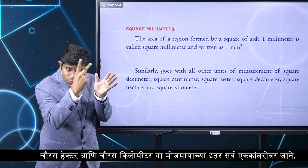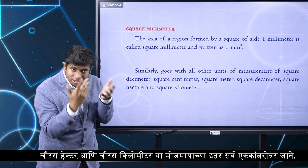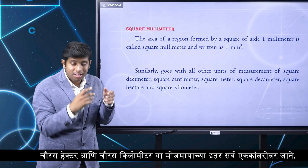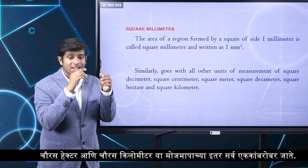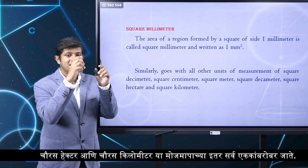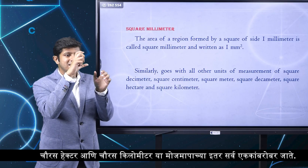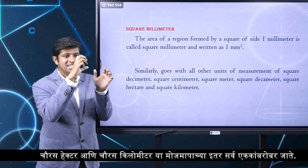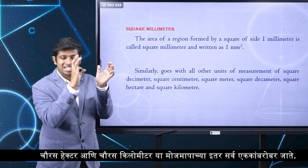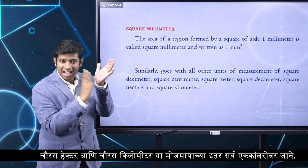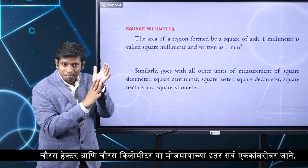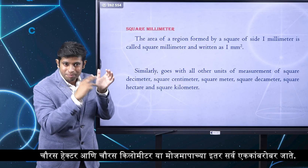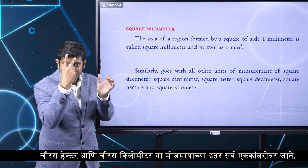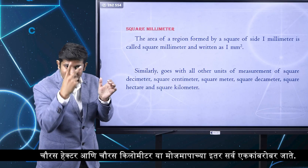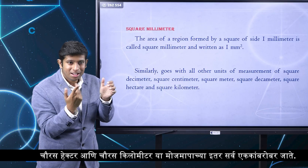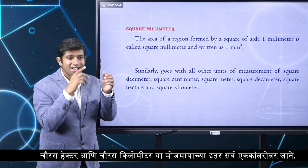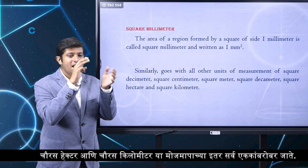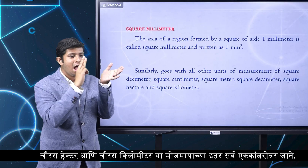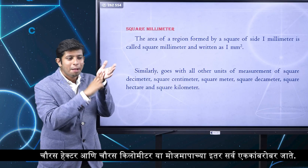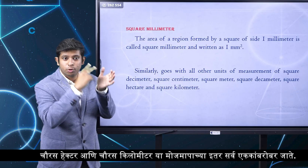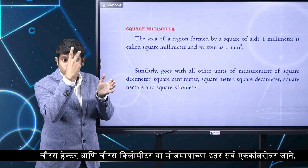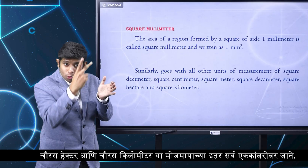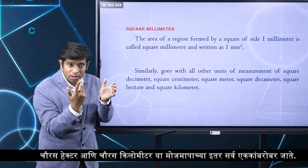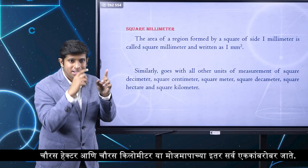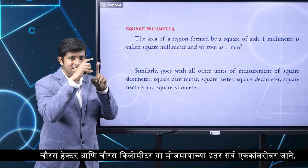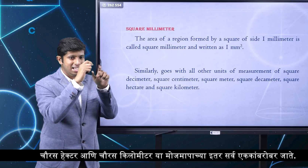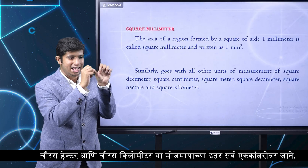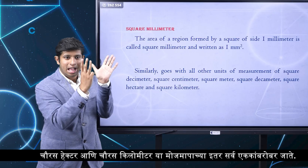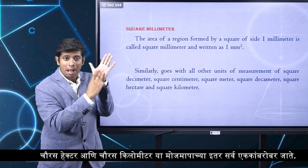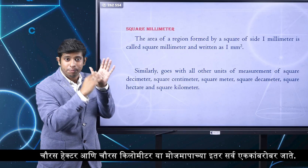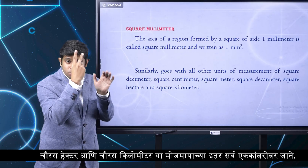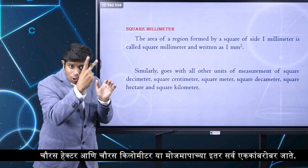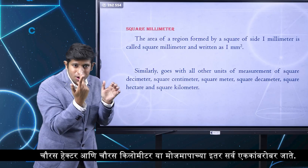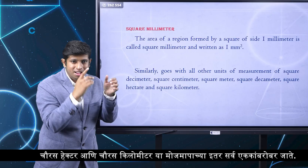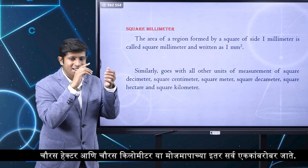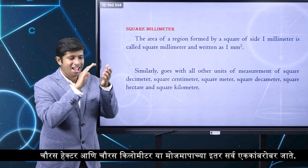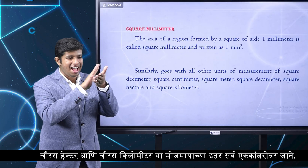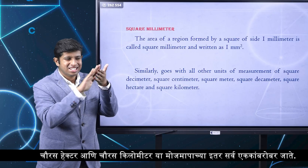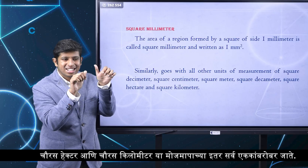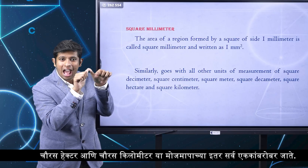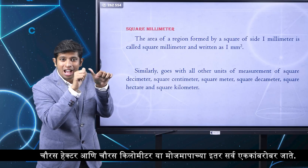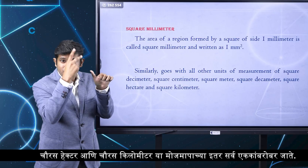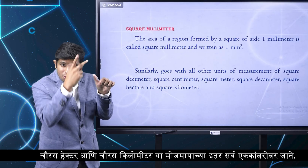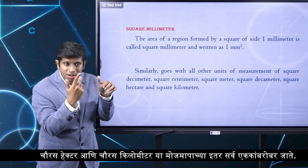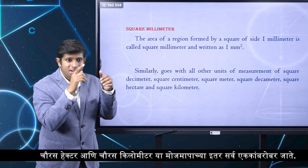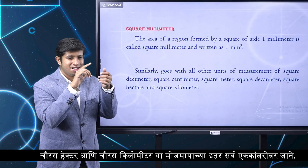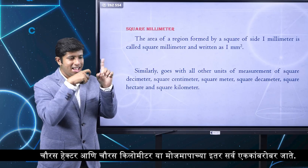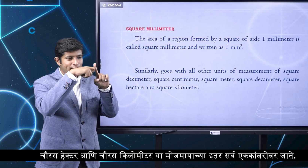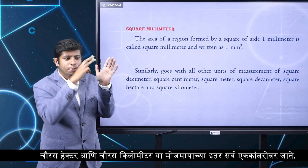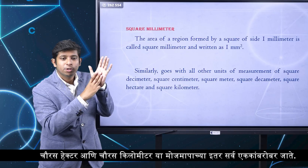हेक्टर आणि चौरस किलोमीटर या मोजमापाच्या इतर सर्व एककांबरोबर जाते।